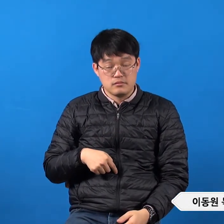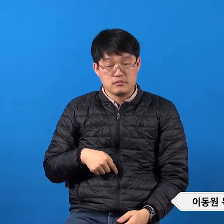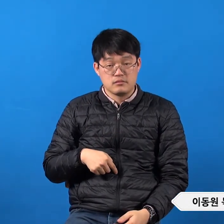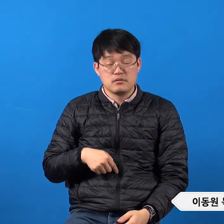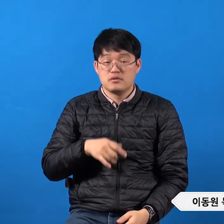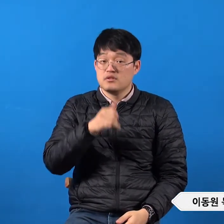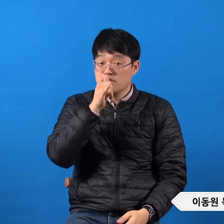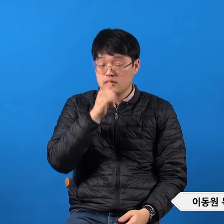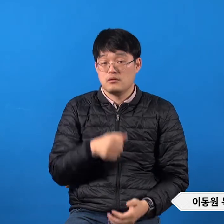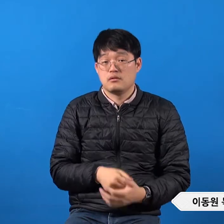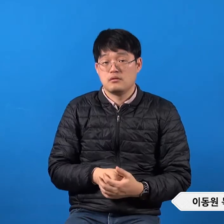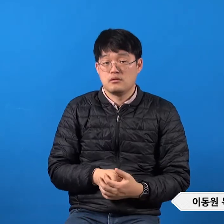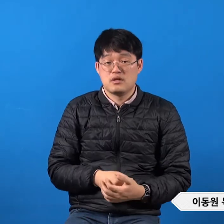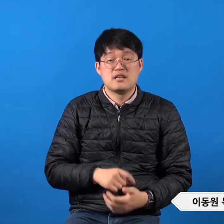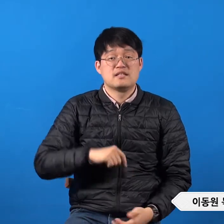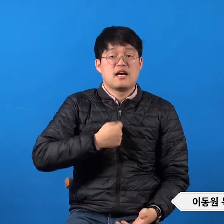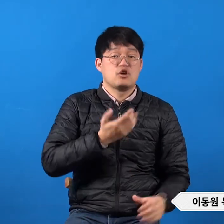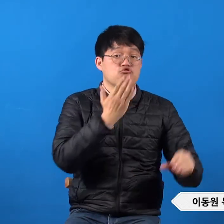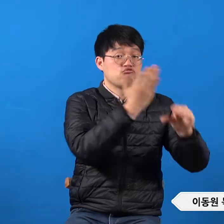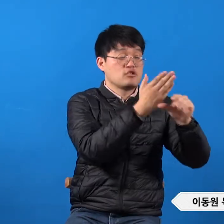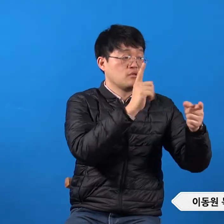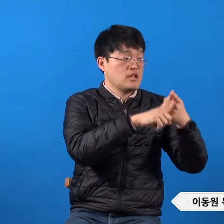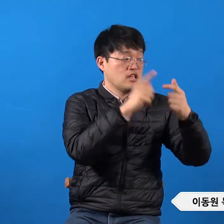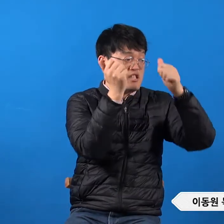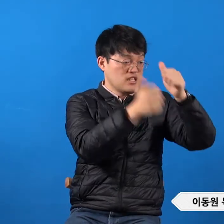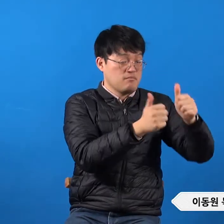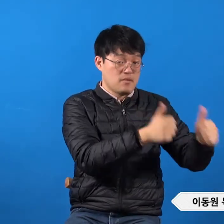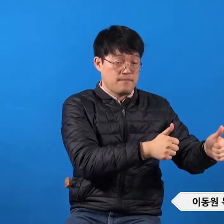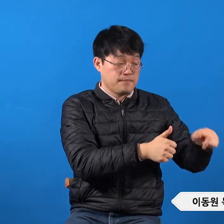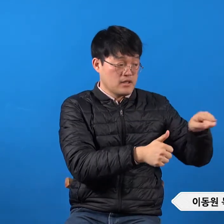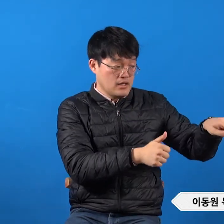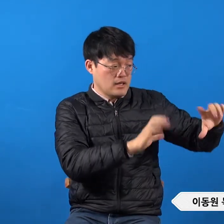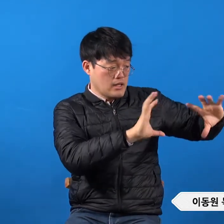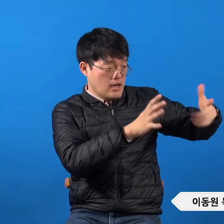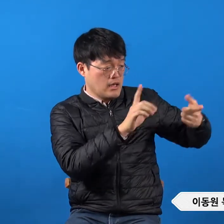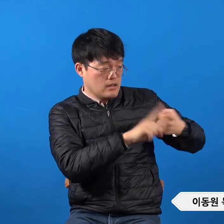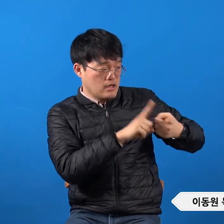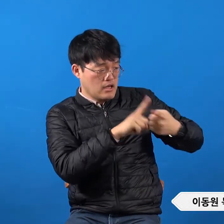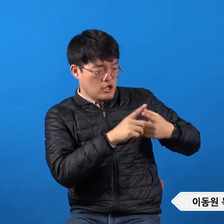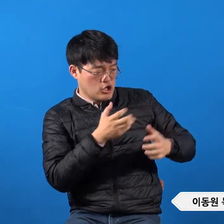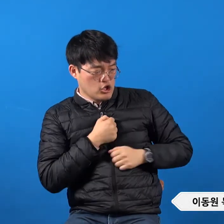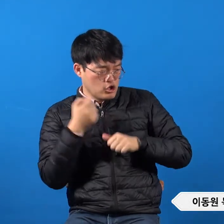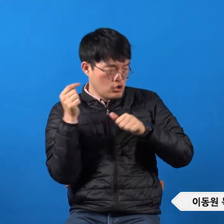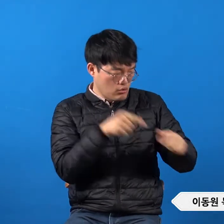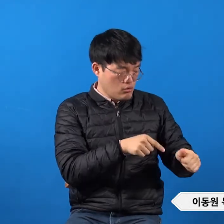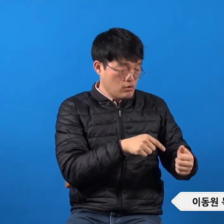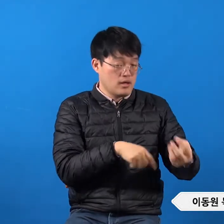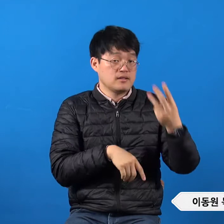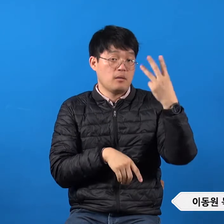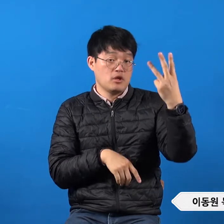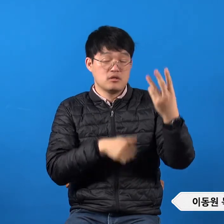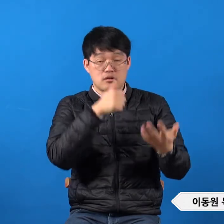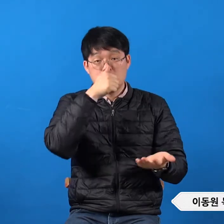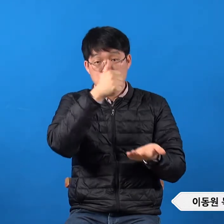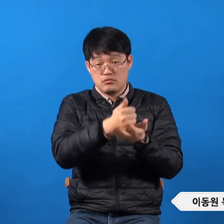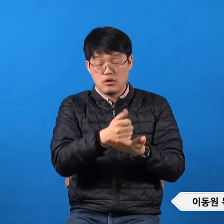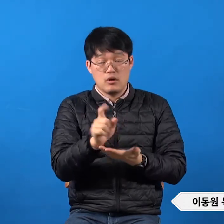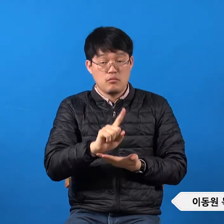대한 심판. 자, 여기 바벨론에 대한 하나님의 경고는 계속됩니다. 이제 세